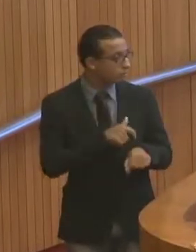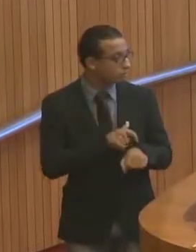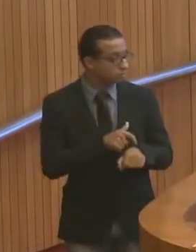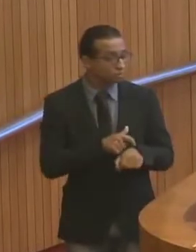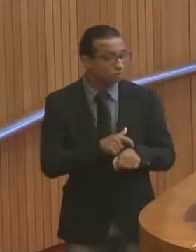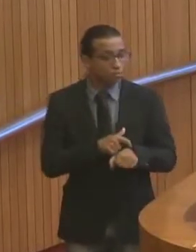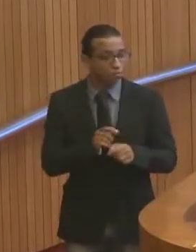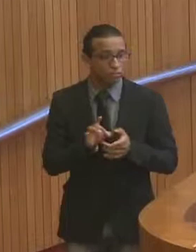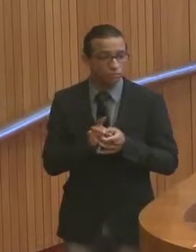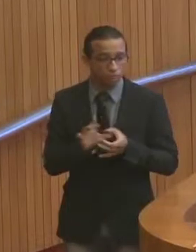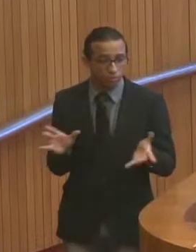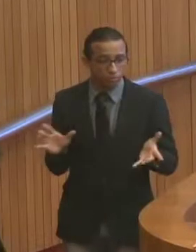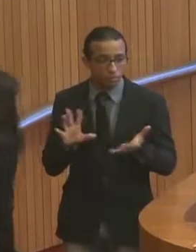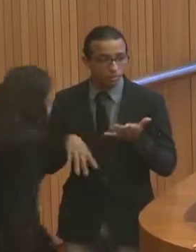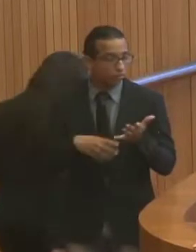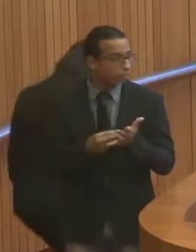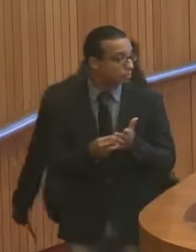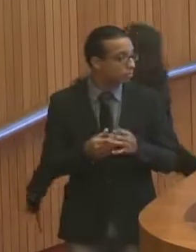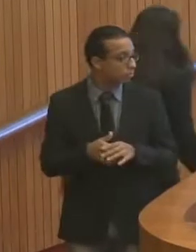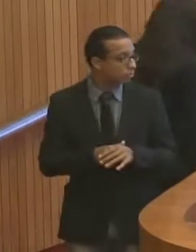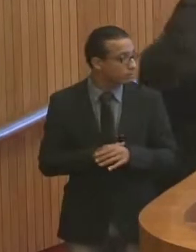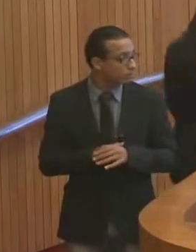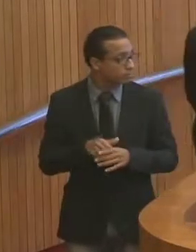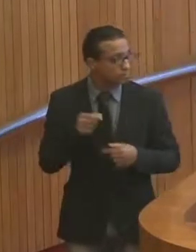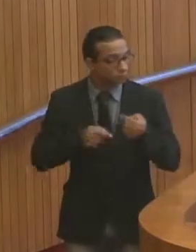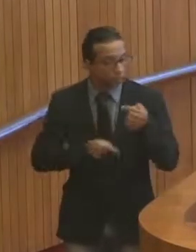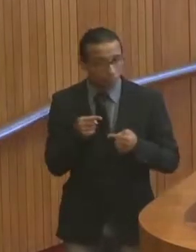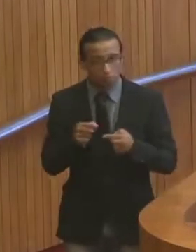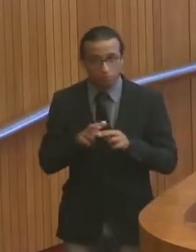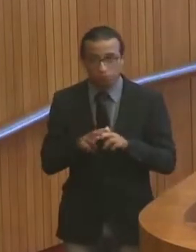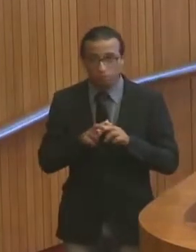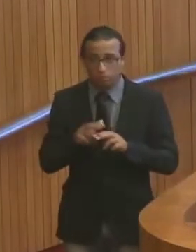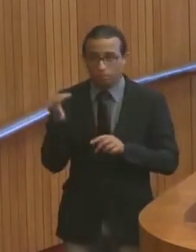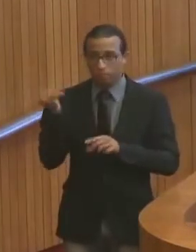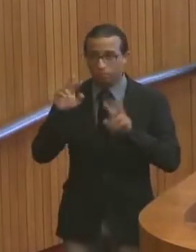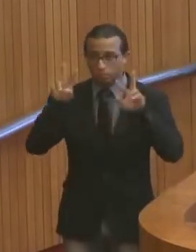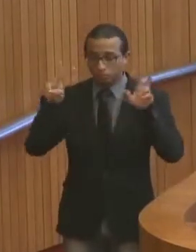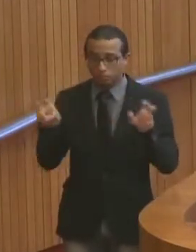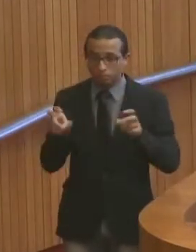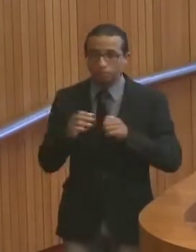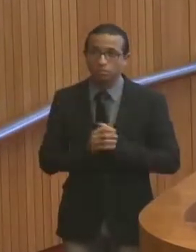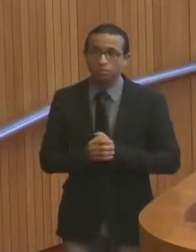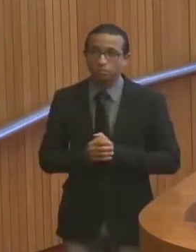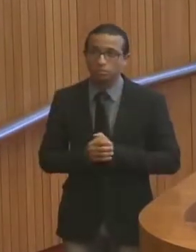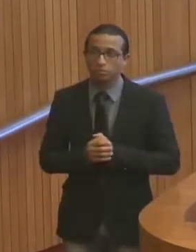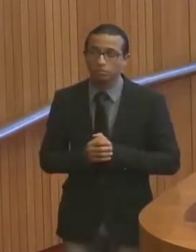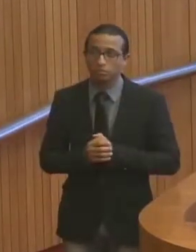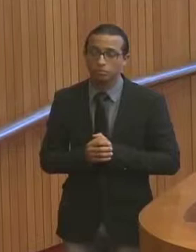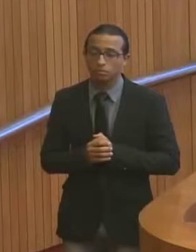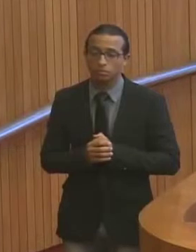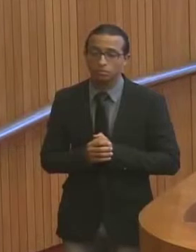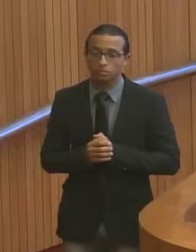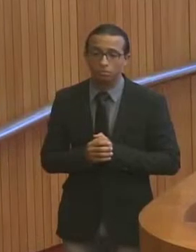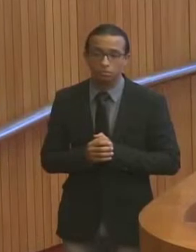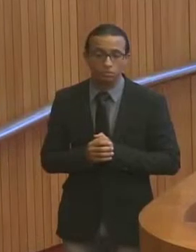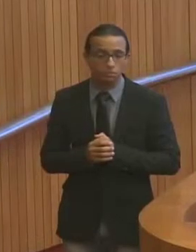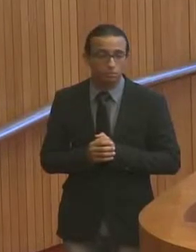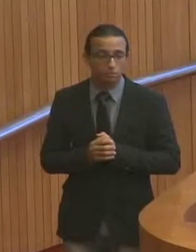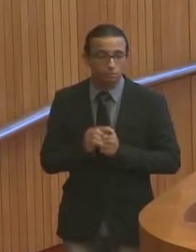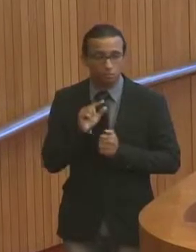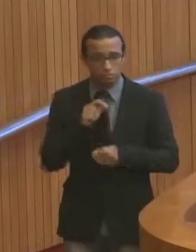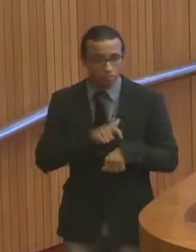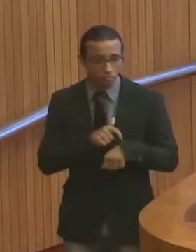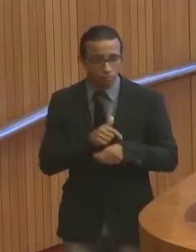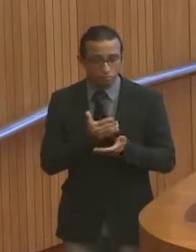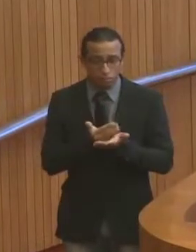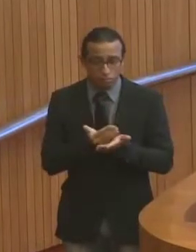Vossa Excelência permitisse também uma Isso. parte. Era importante, senhor presidente, pela importância do tema, que me desse um tempo um pouco maior